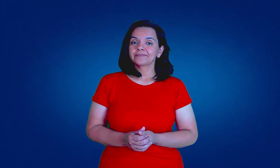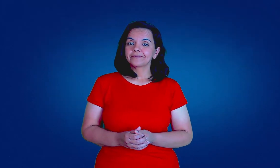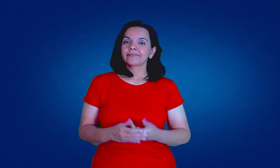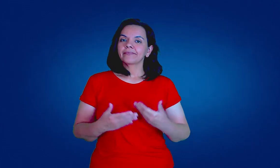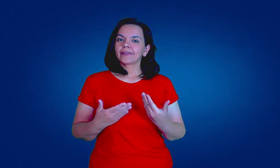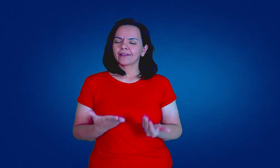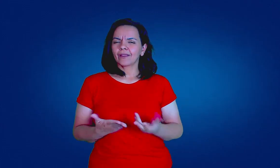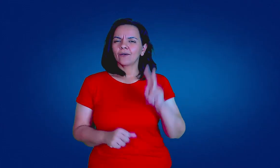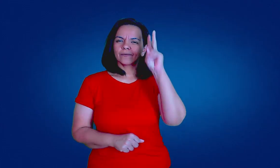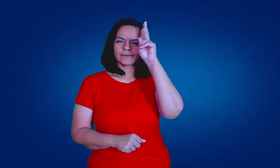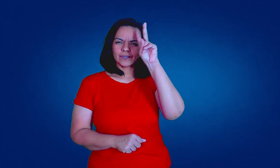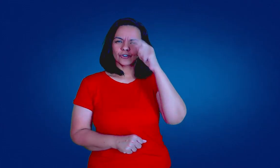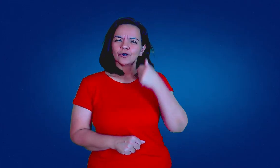Muito bem.